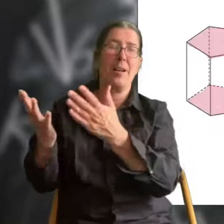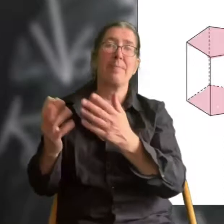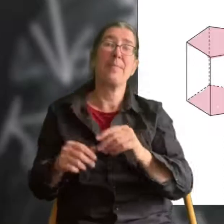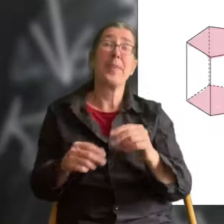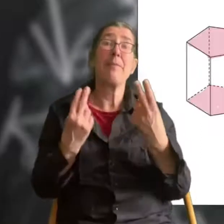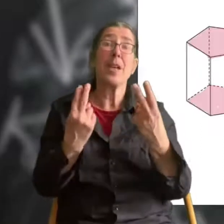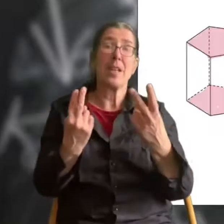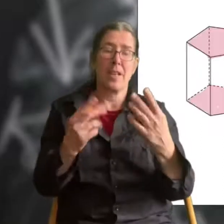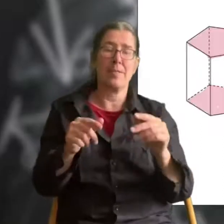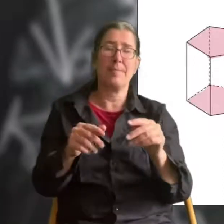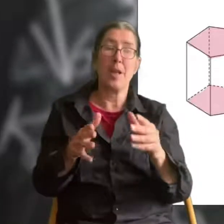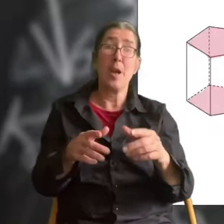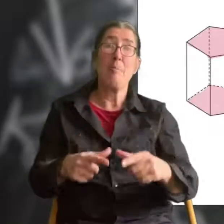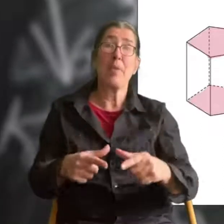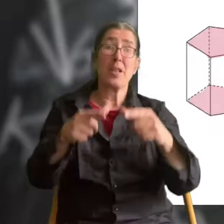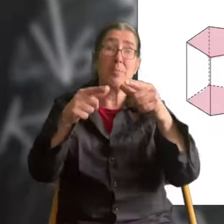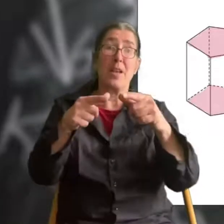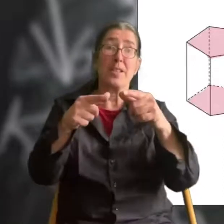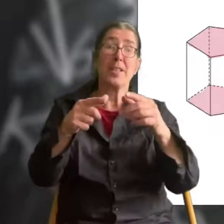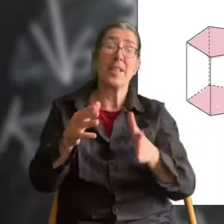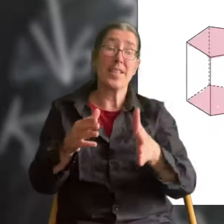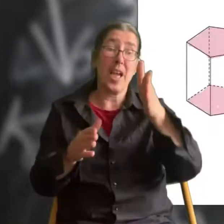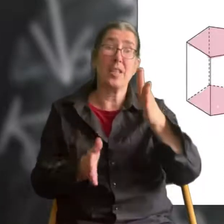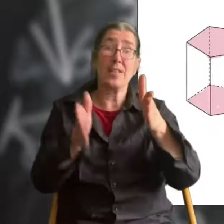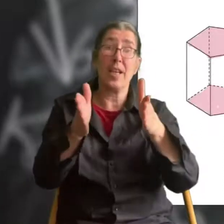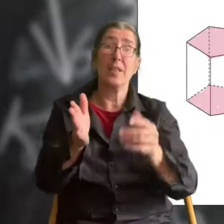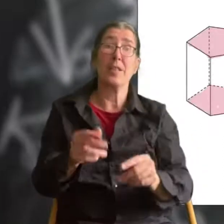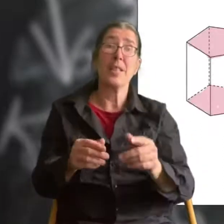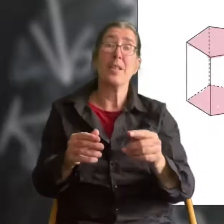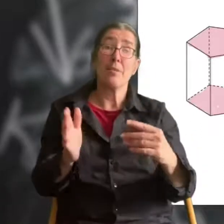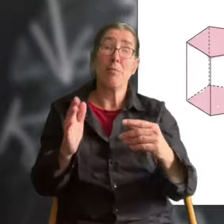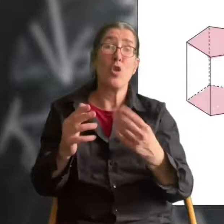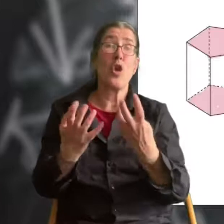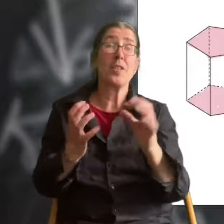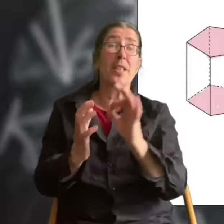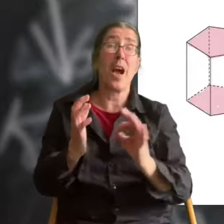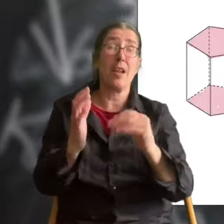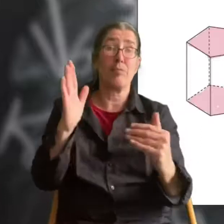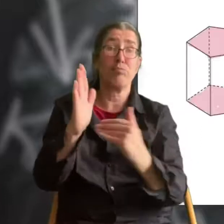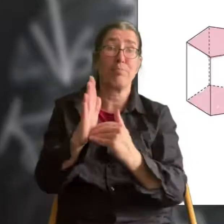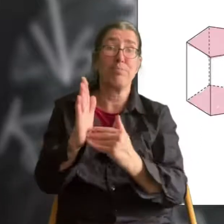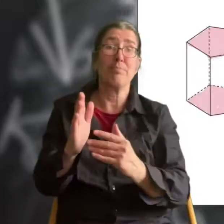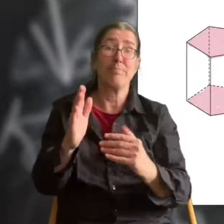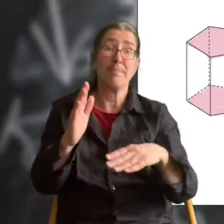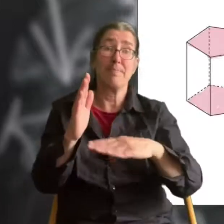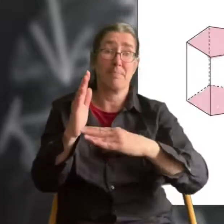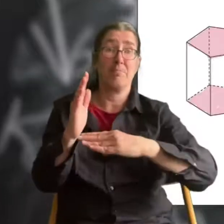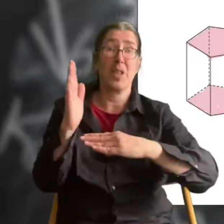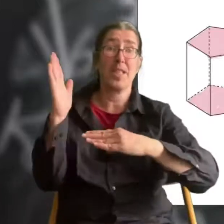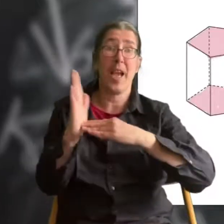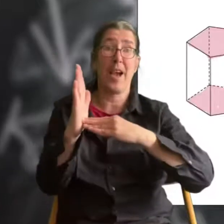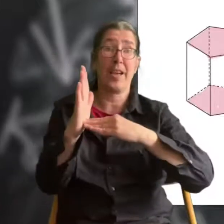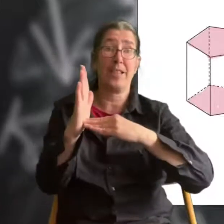ganz wichtig, die Seitenflächen eines Prismas stehen senkrecht auf der Grundfläche. Deswegen sind die Grundfläche